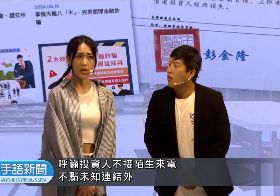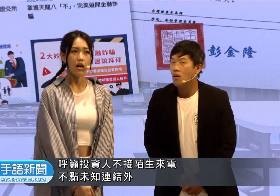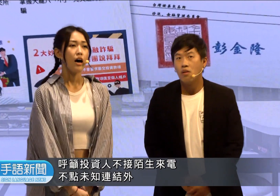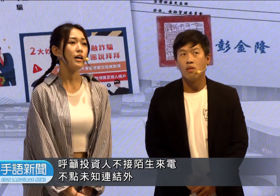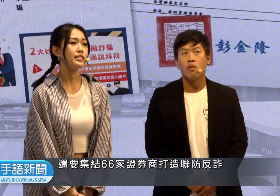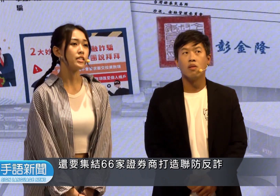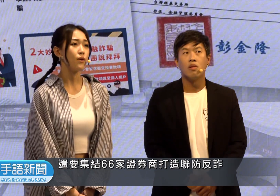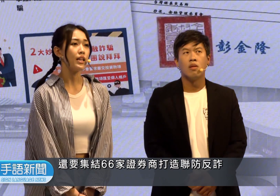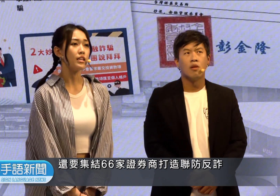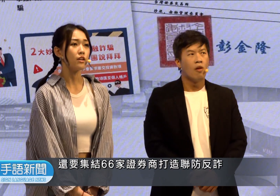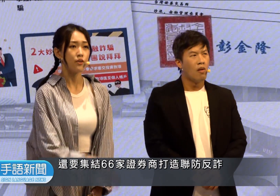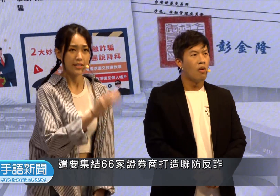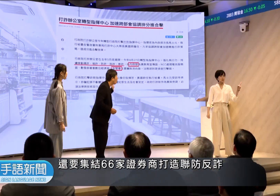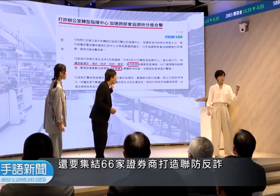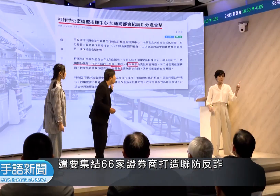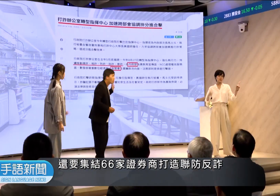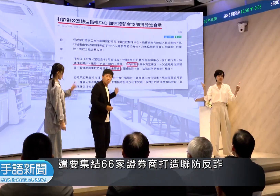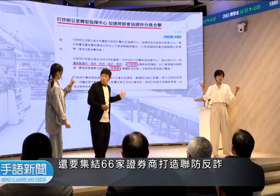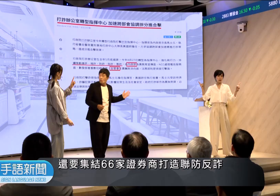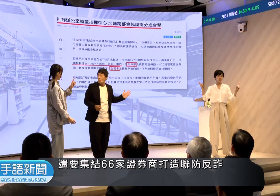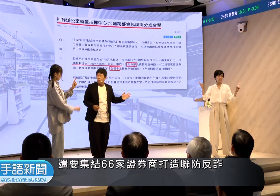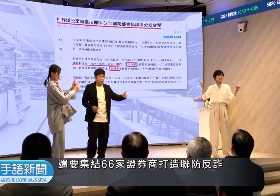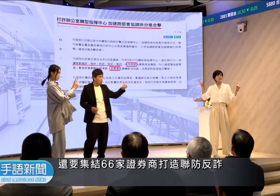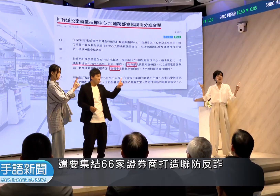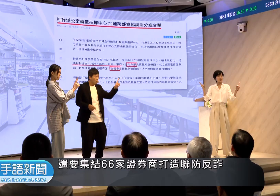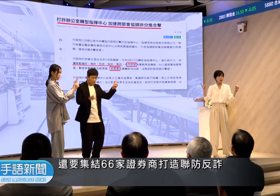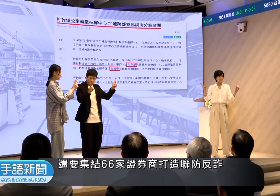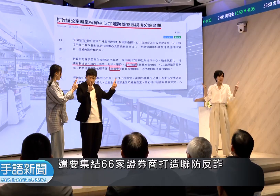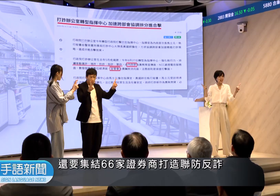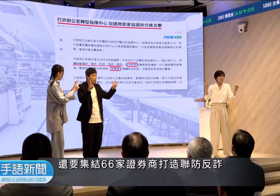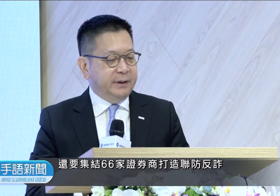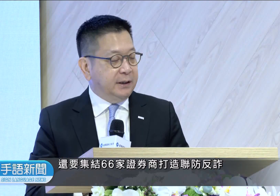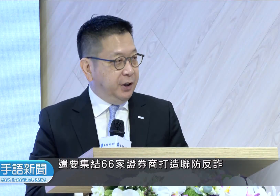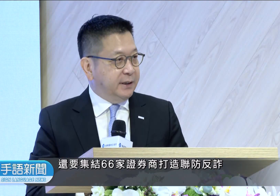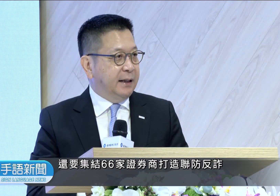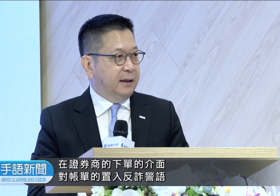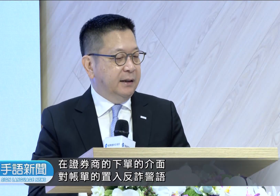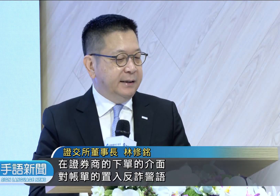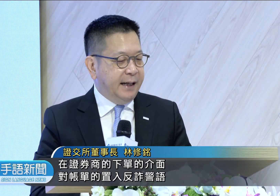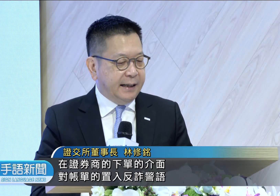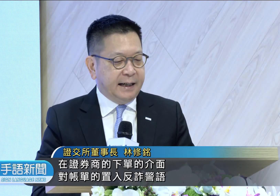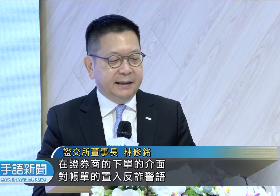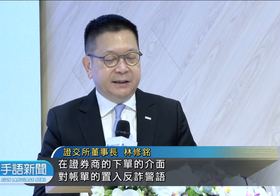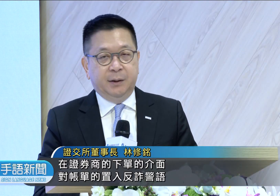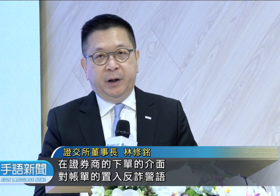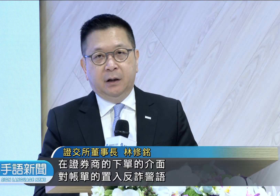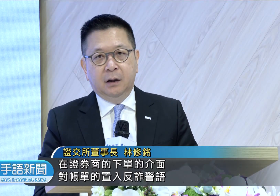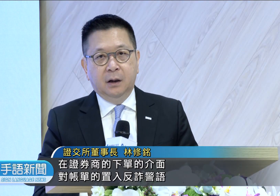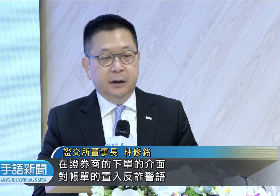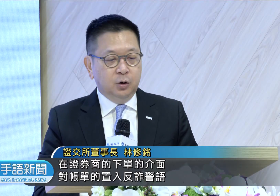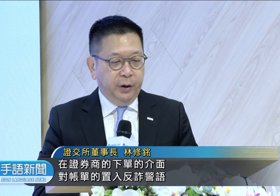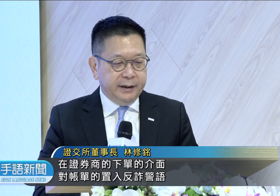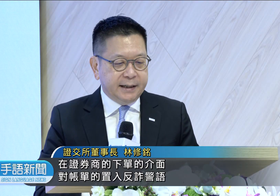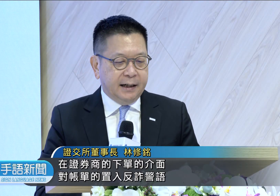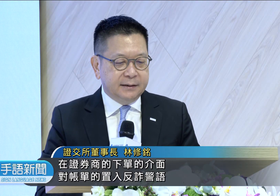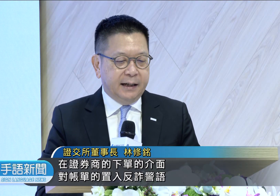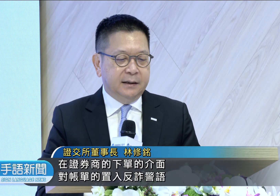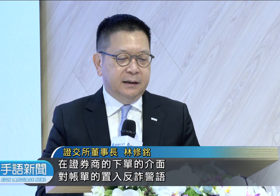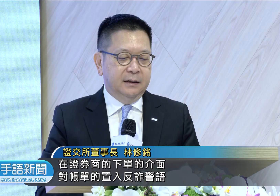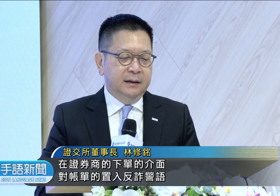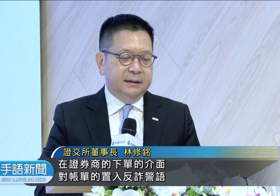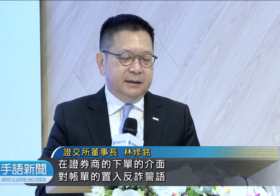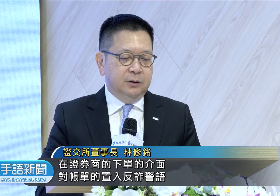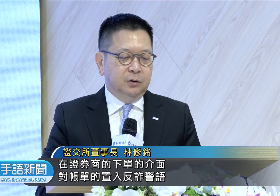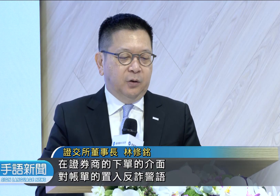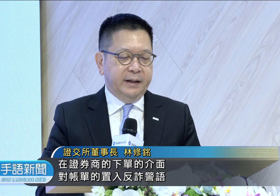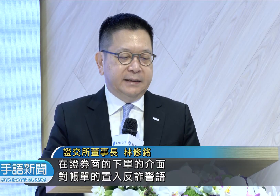连结外，还要集结66家证券商，打造联防反诈。 在证券商的下单的界面。对账单